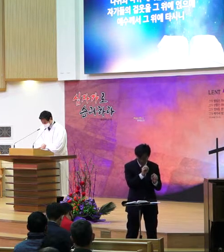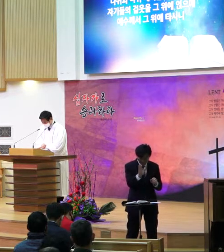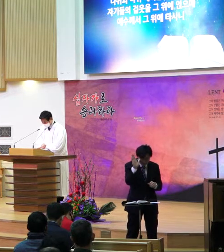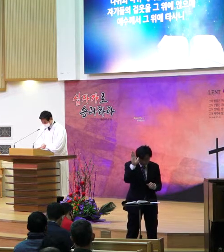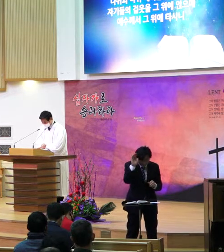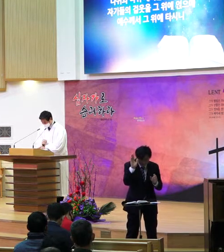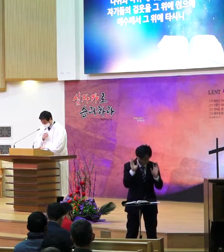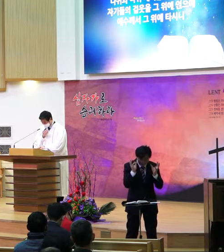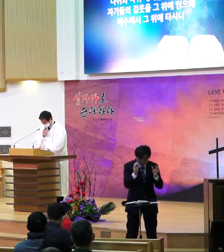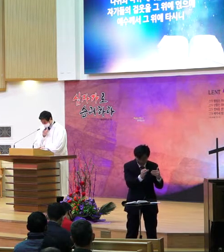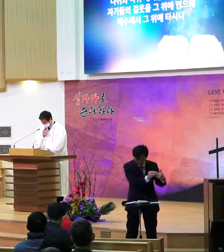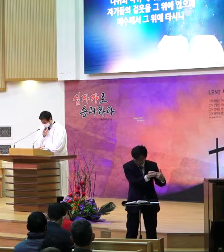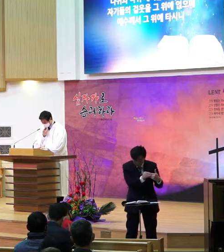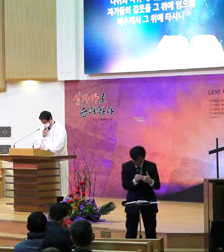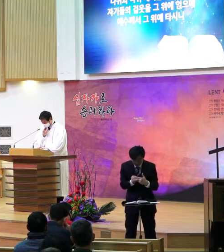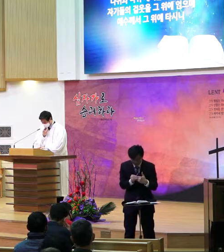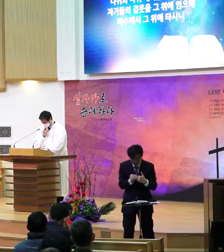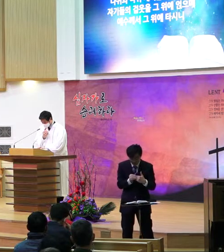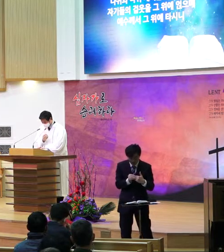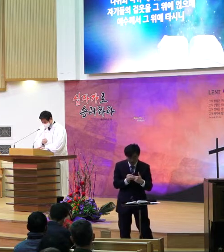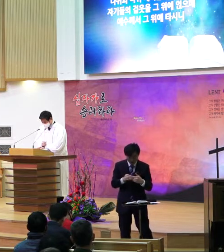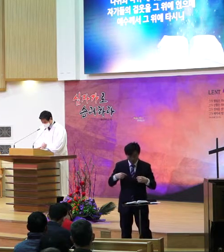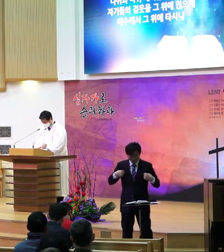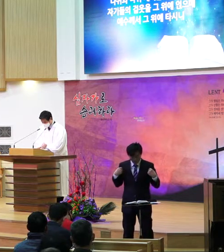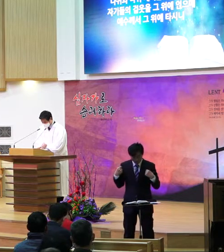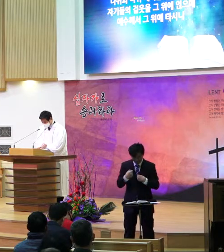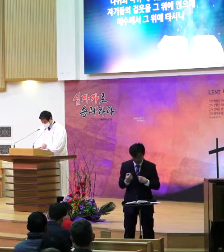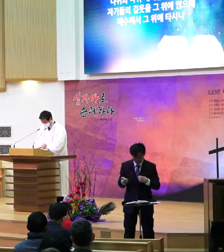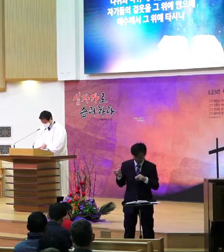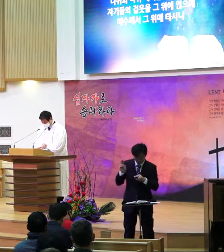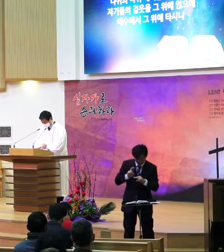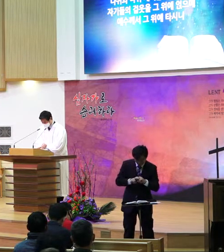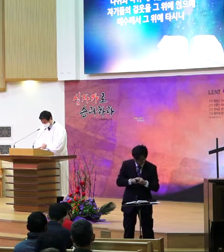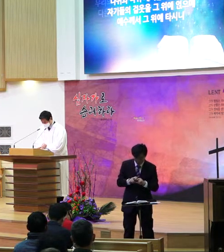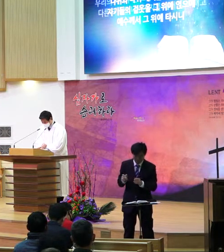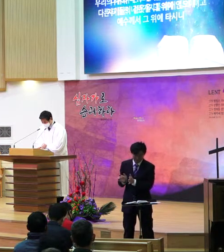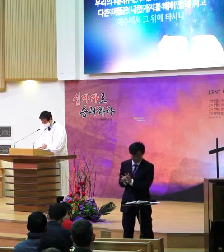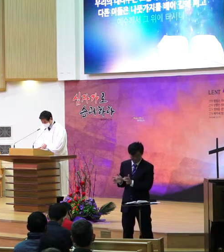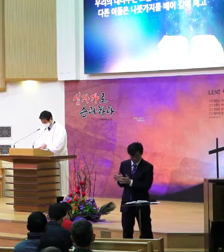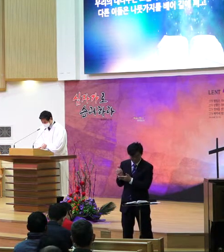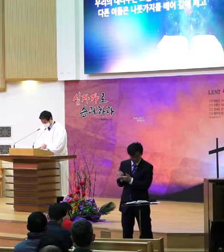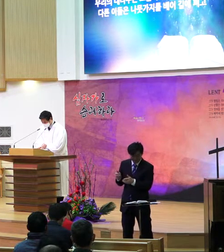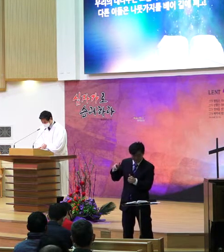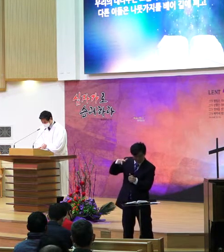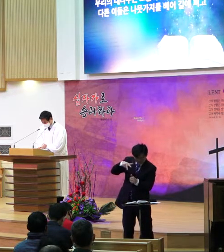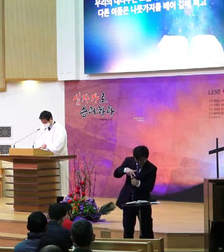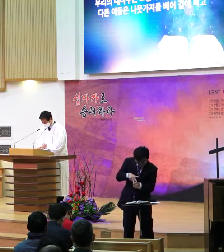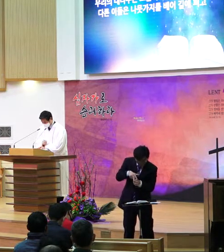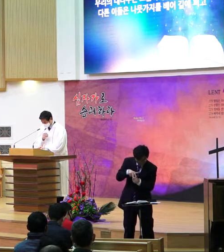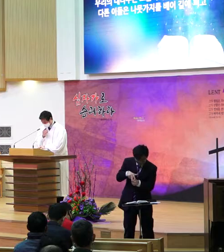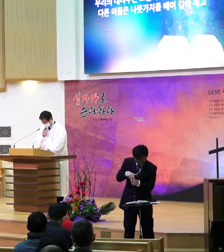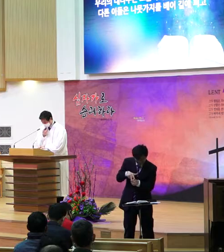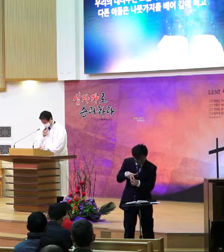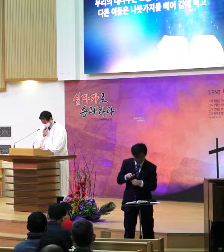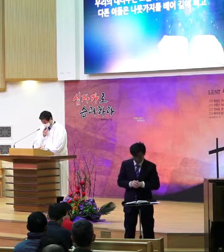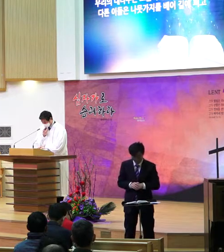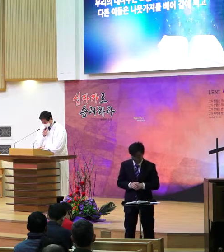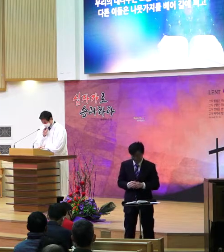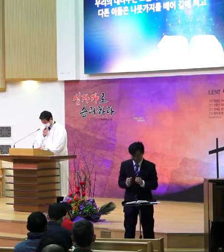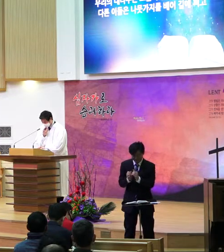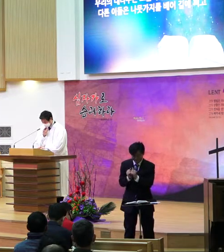와서 자기들의 겉옷을 그 위에 얹음에 예수께서 그 위에 타시니 무리의 대다수는 그들의 겉옷을